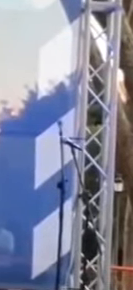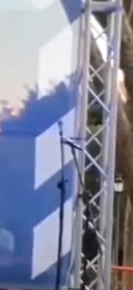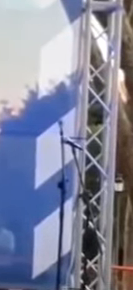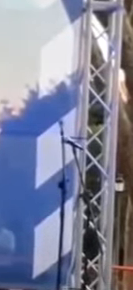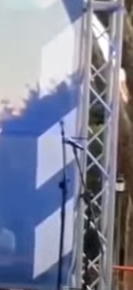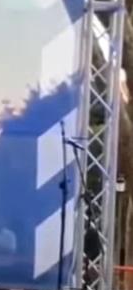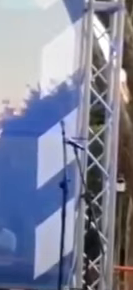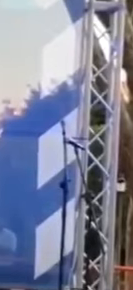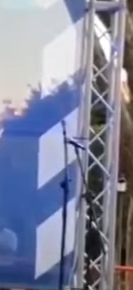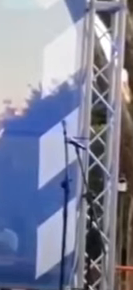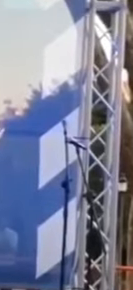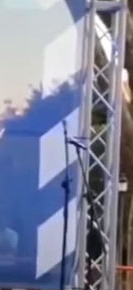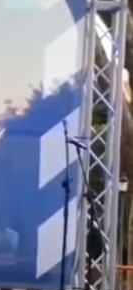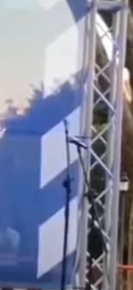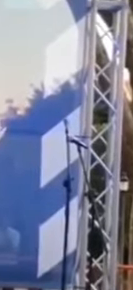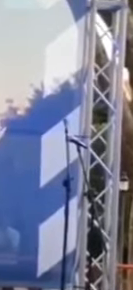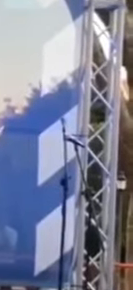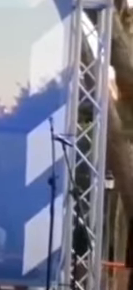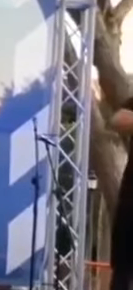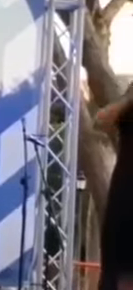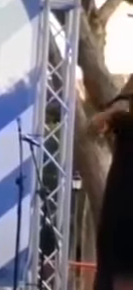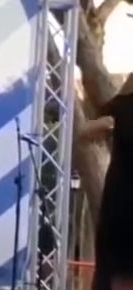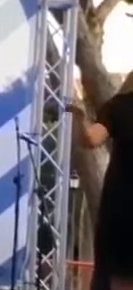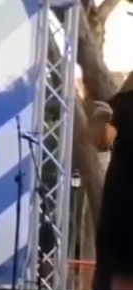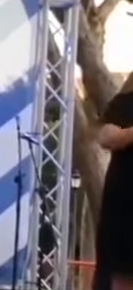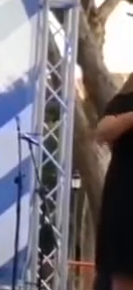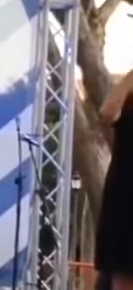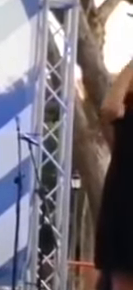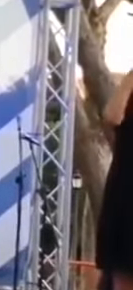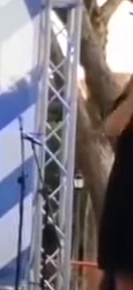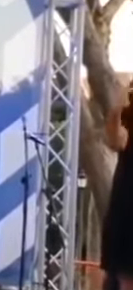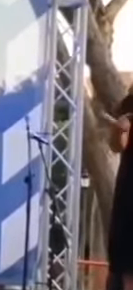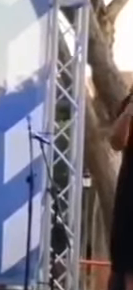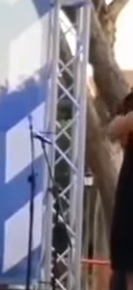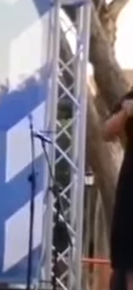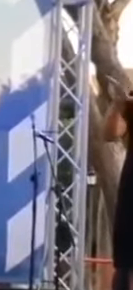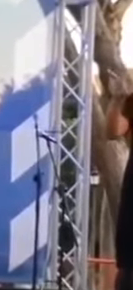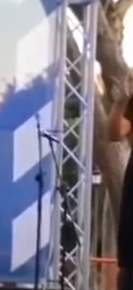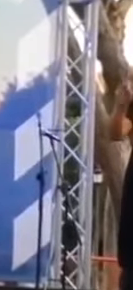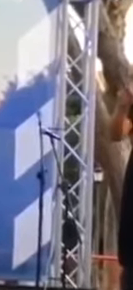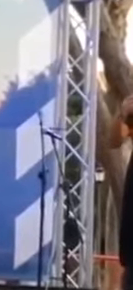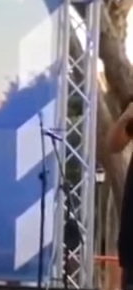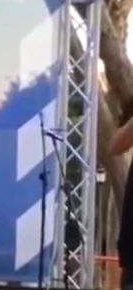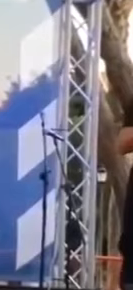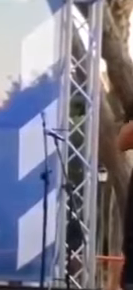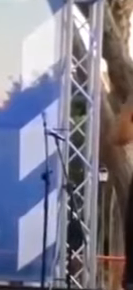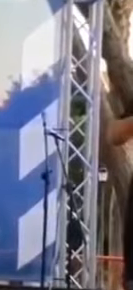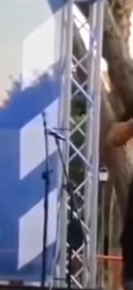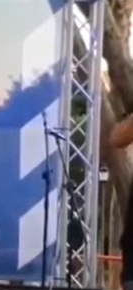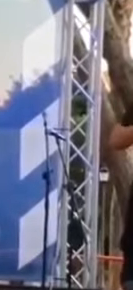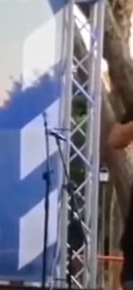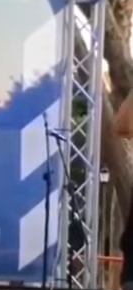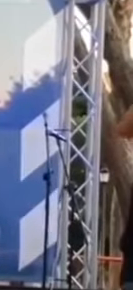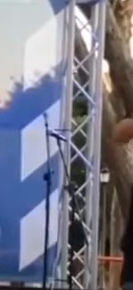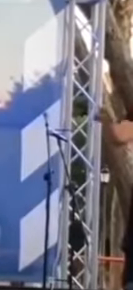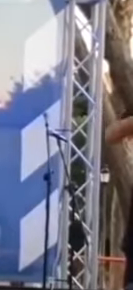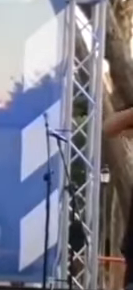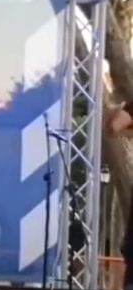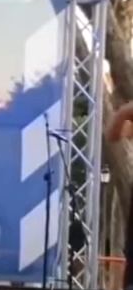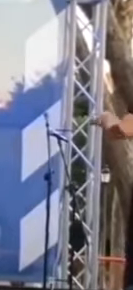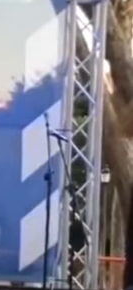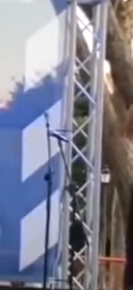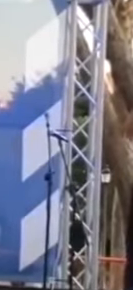a 280 euro al mese nello stesso Stato che dà 780 euro di reddito di cittadinanza a gente che spaccia